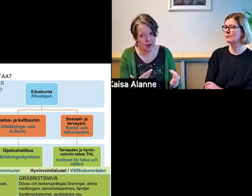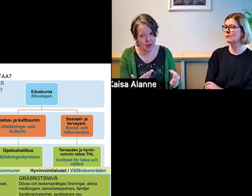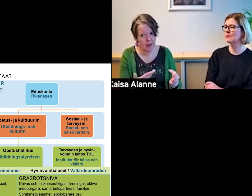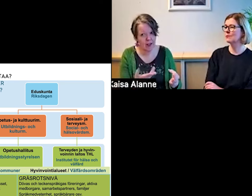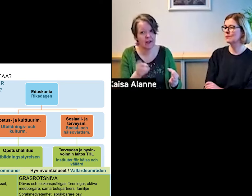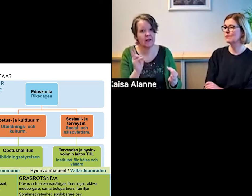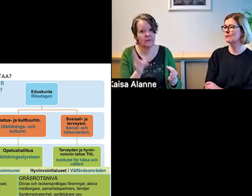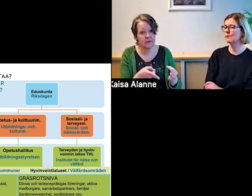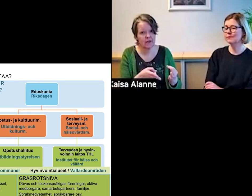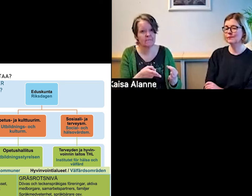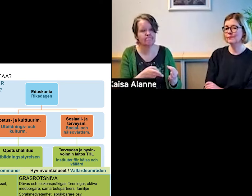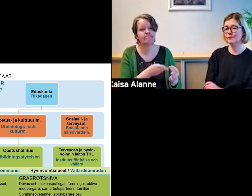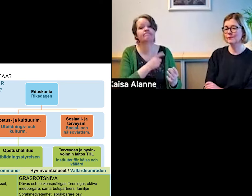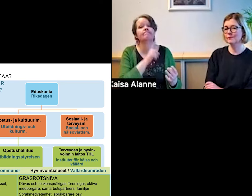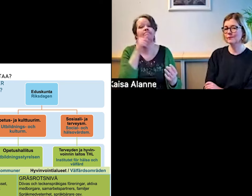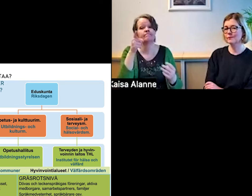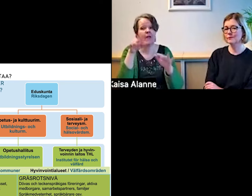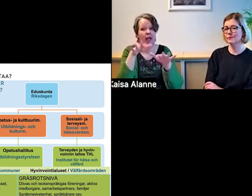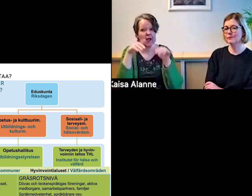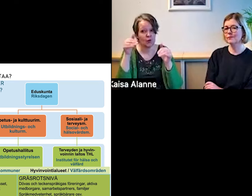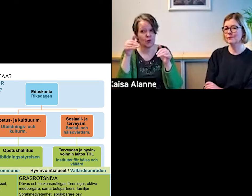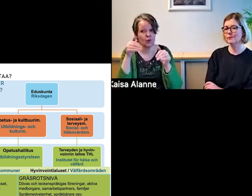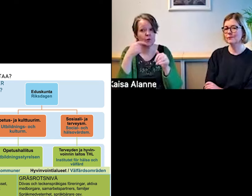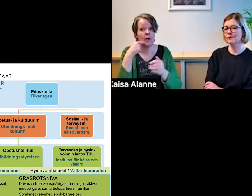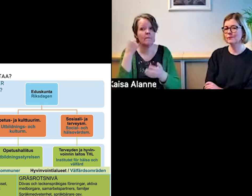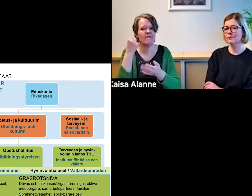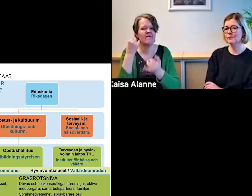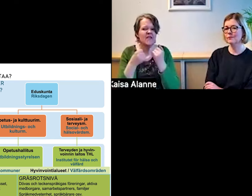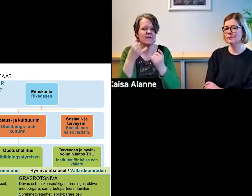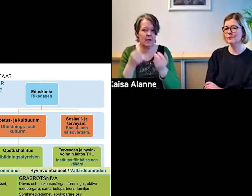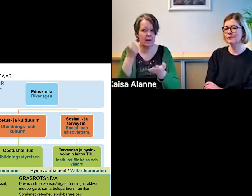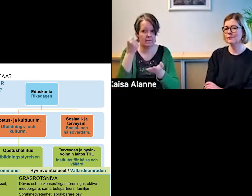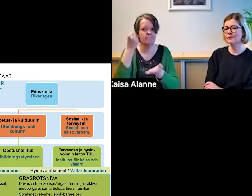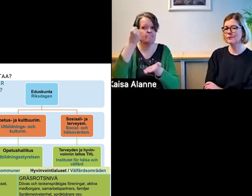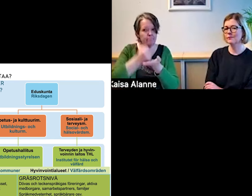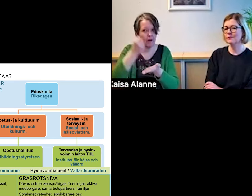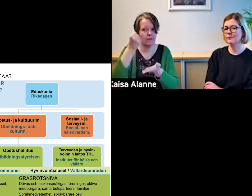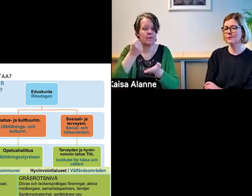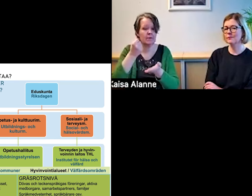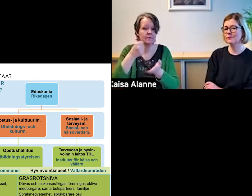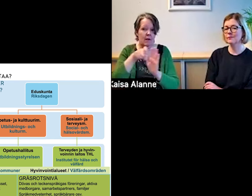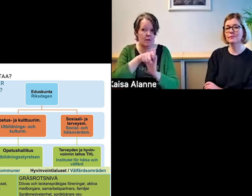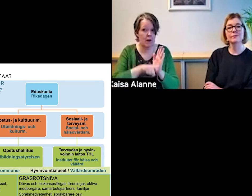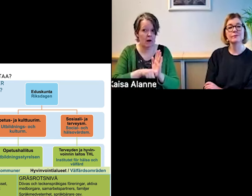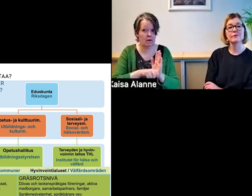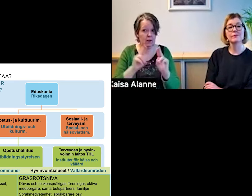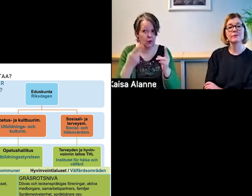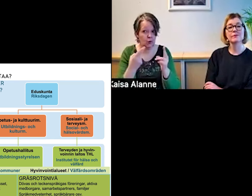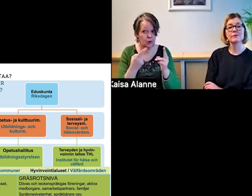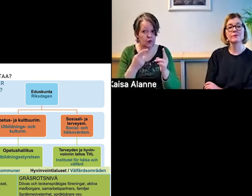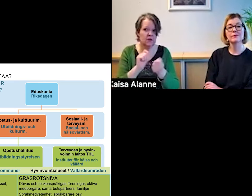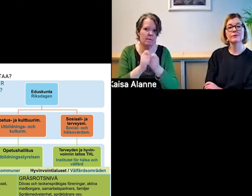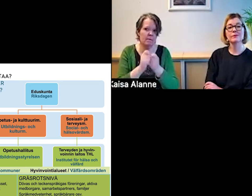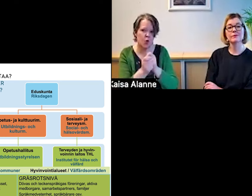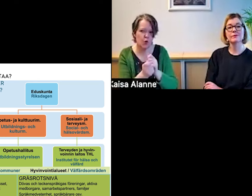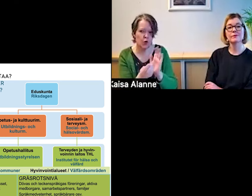hyvin tarkkoja siitä ja katsoa, mitkä asiat ovat kunnossa ja mitkä ei. Ja sitten kun kuitenkin me tiedetään, että eduskunta on